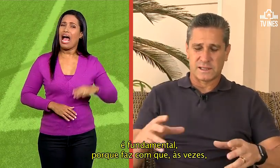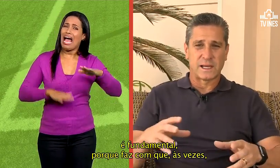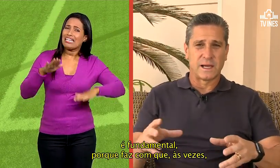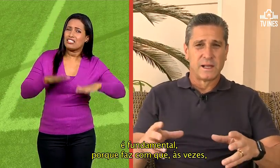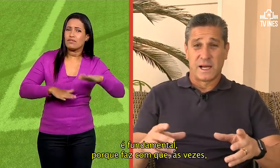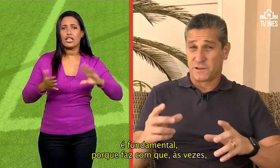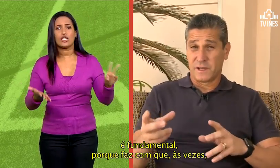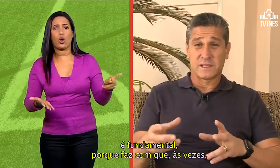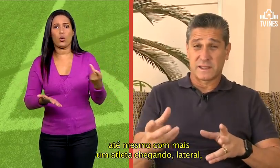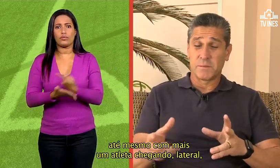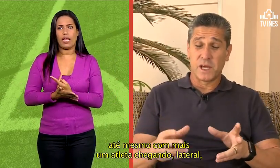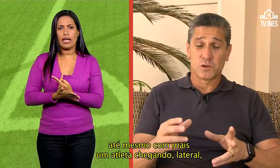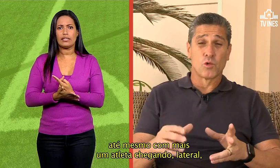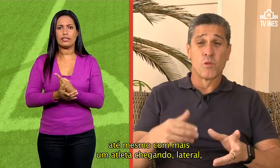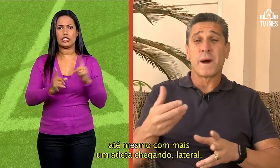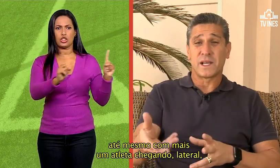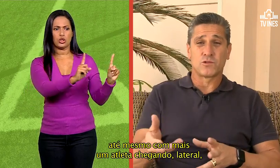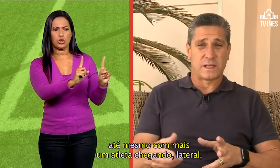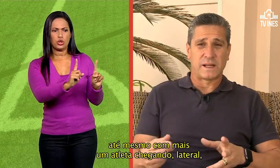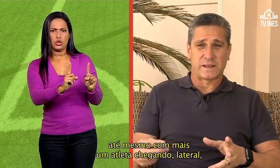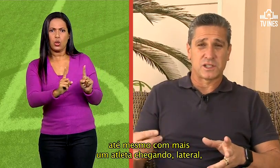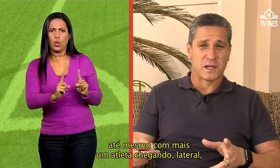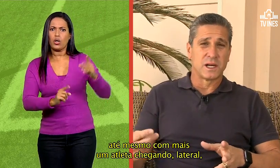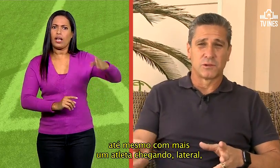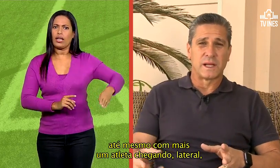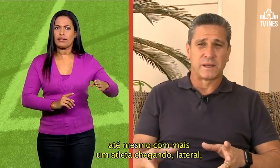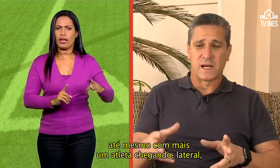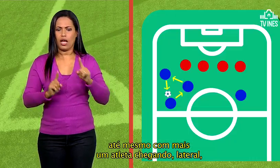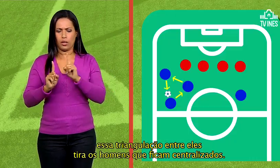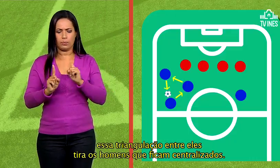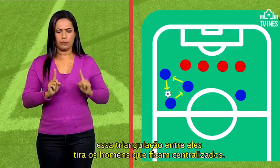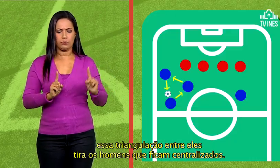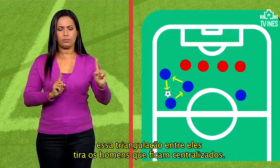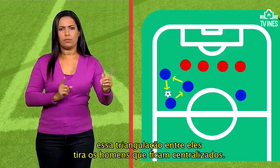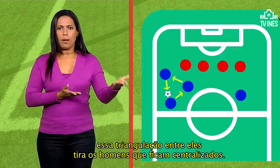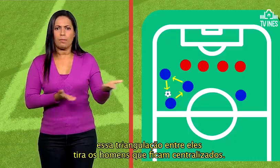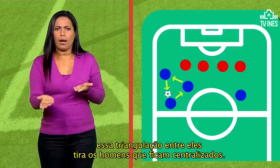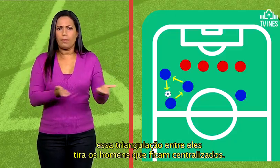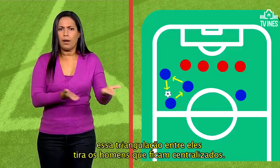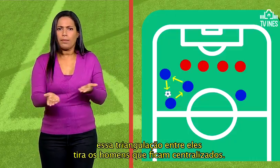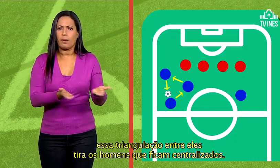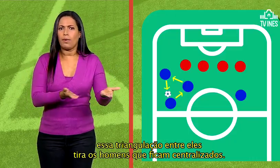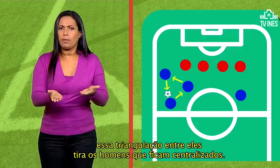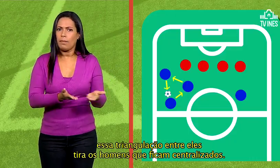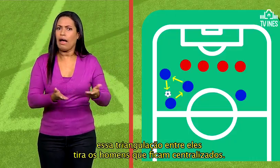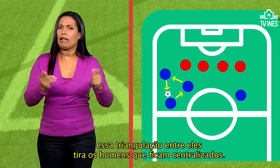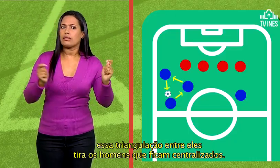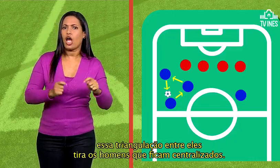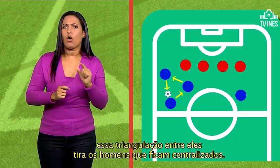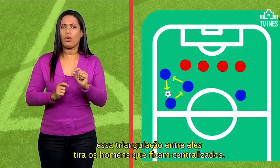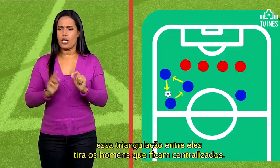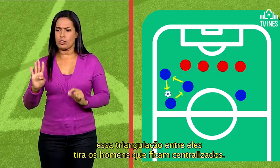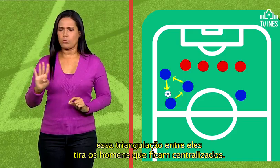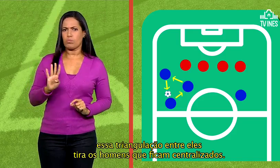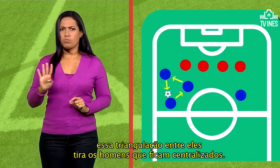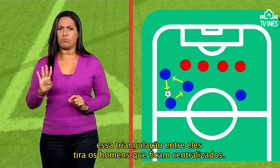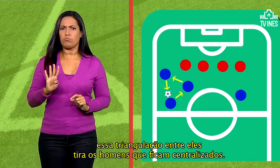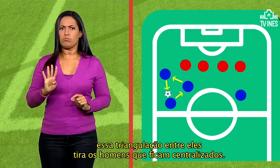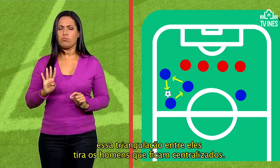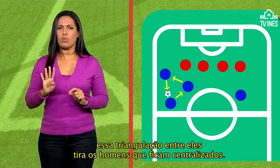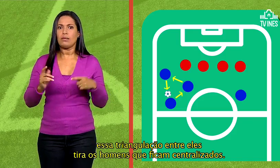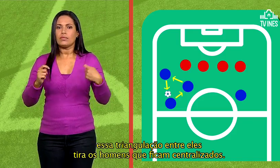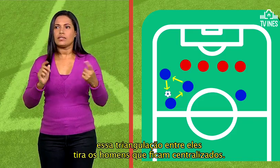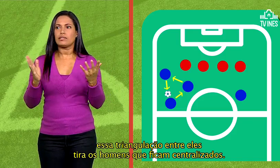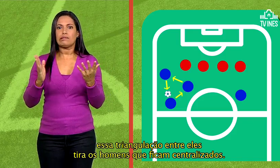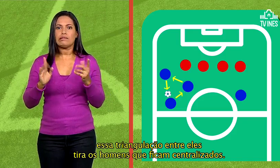com que essa, às vezes até mesmo com mais um atleta chegando lateral, essa triangulação entre eles tira os